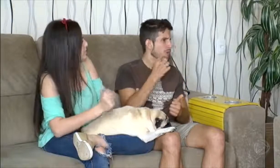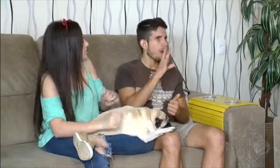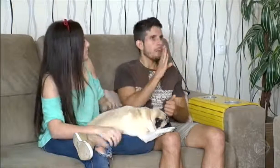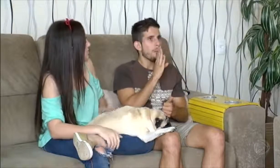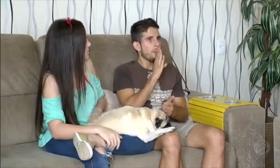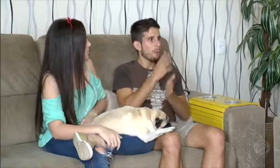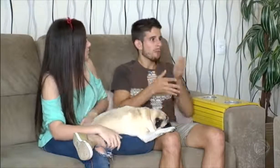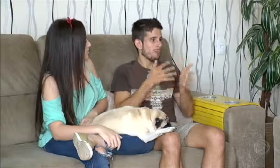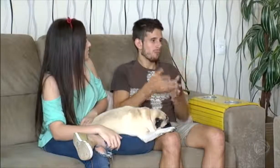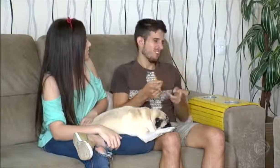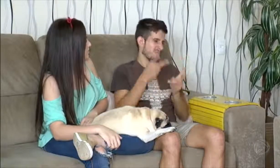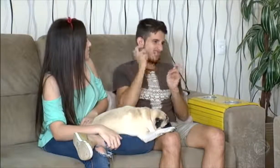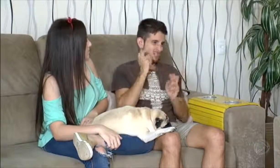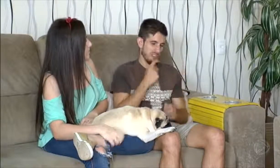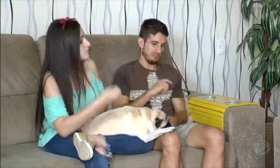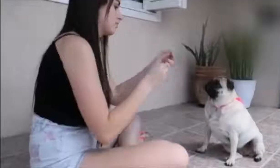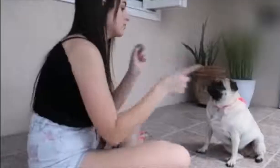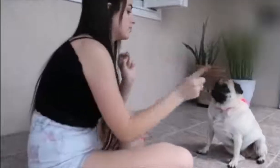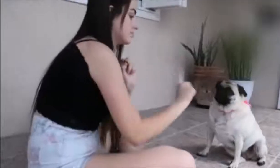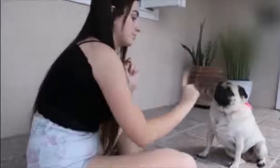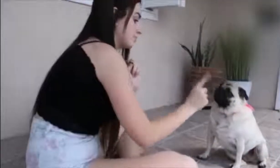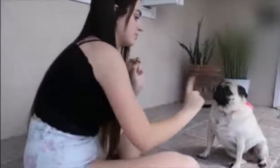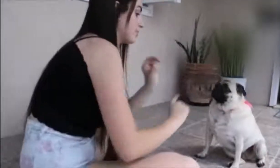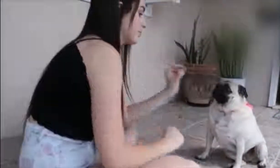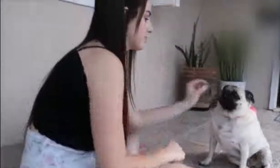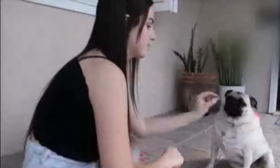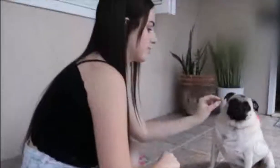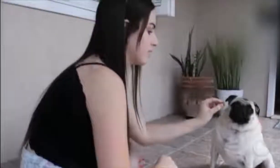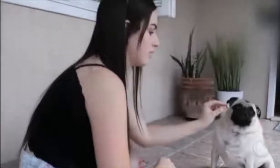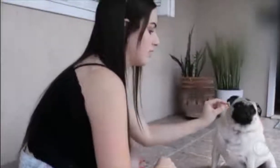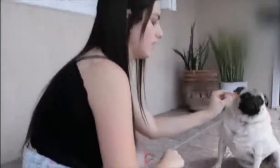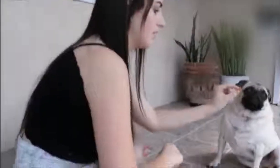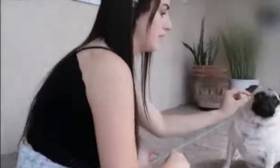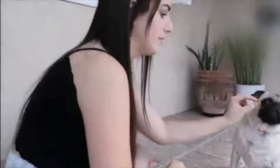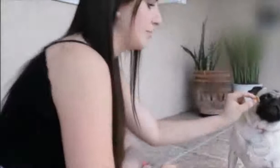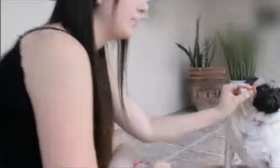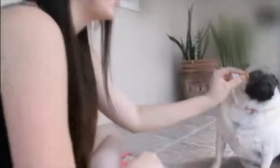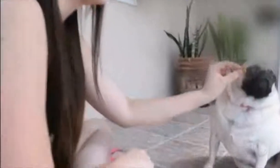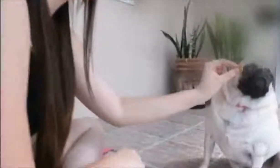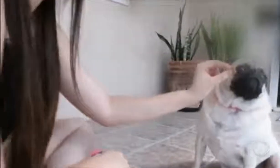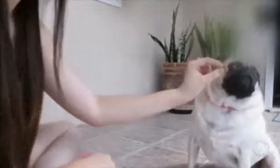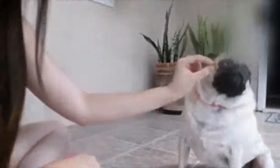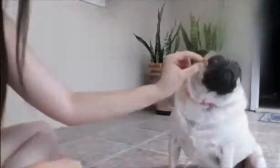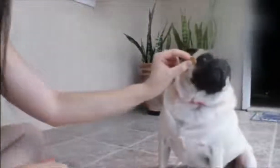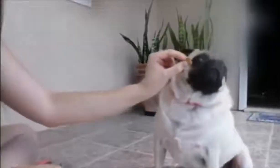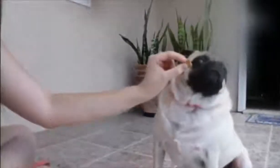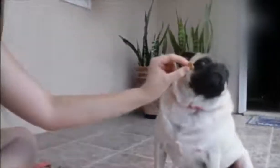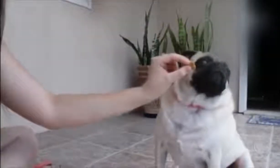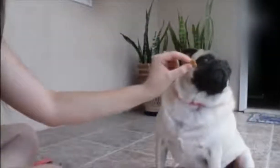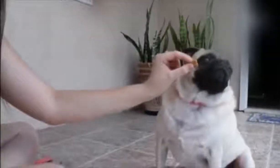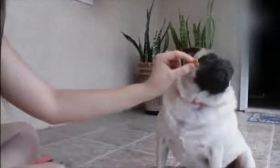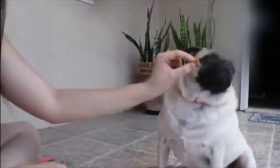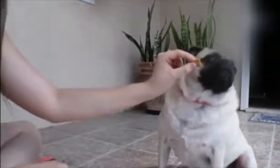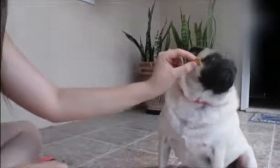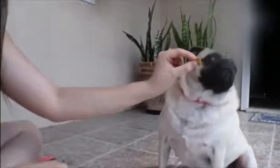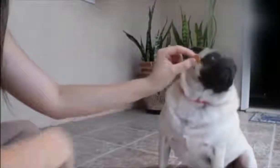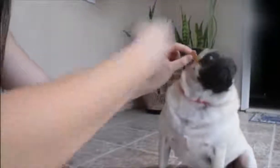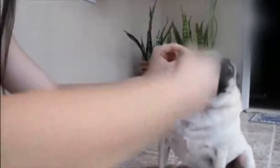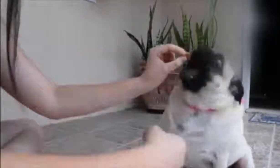quietinha no meio da gente olhando os sinais. A cachorrinha que aprendeu a língua dos sinais faz o maior sucesso